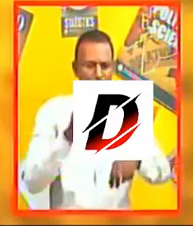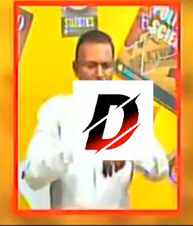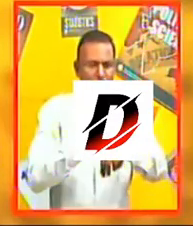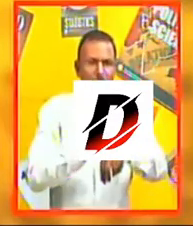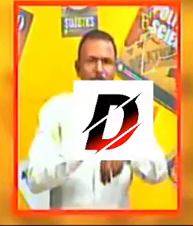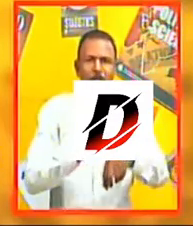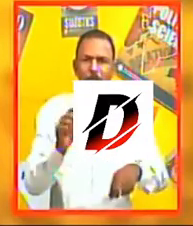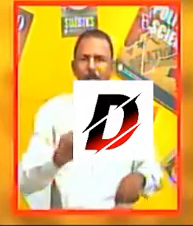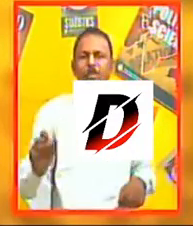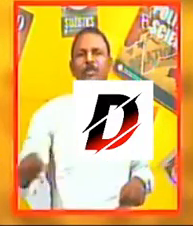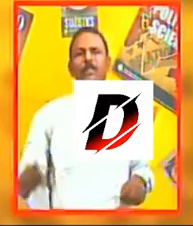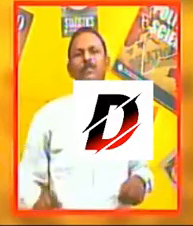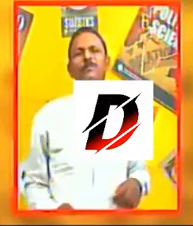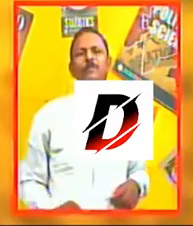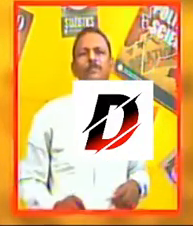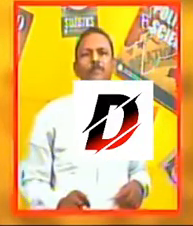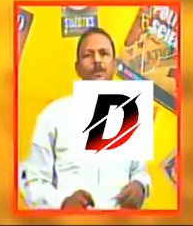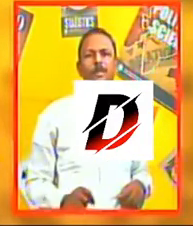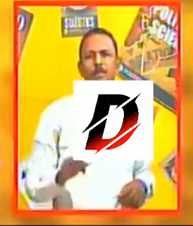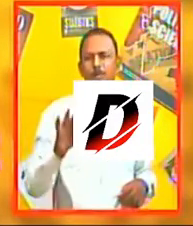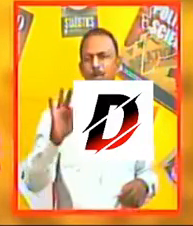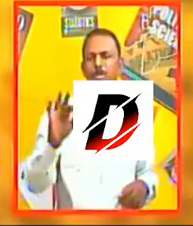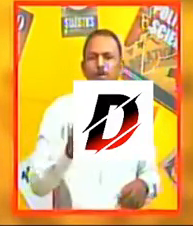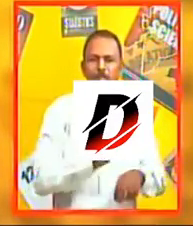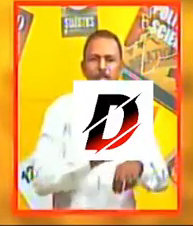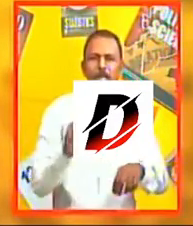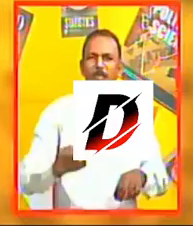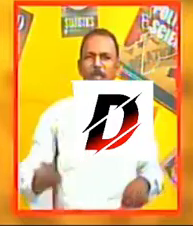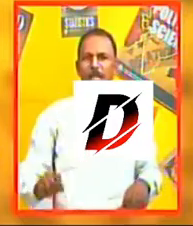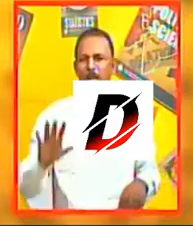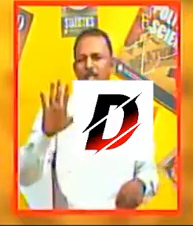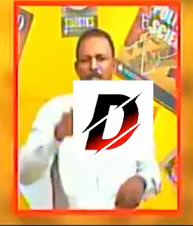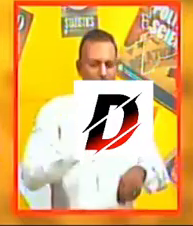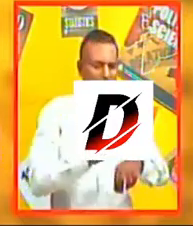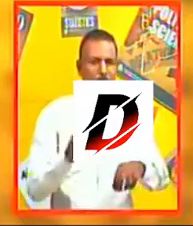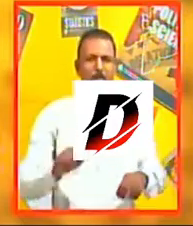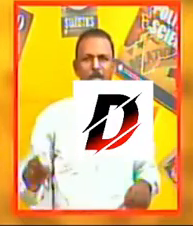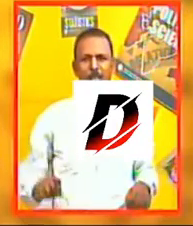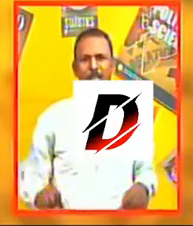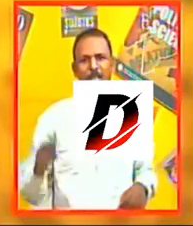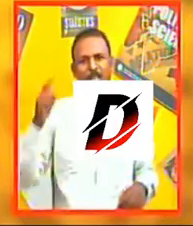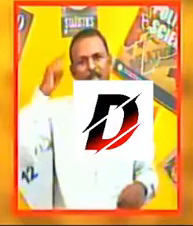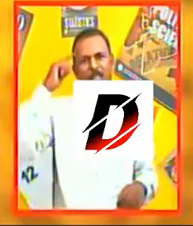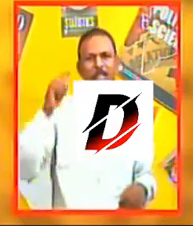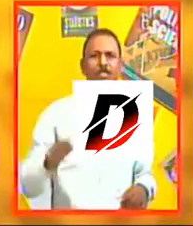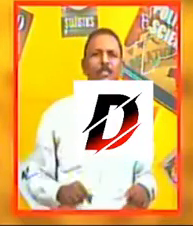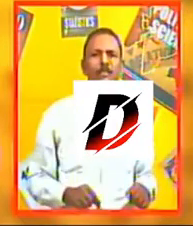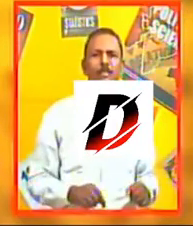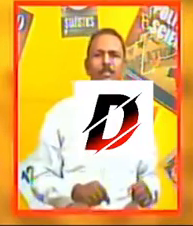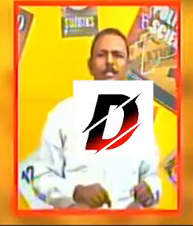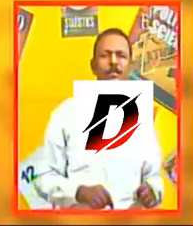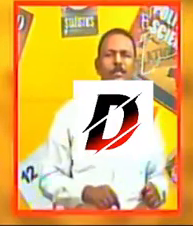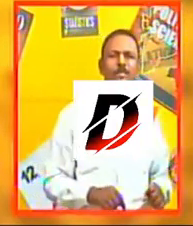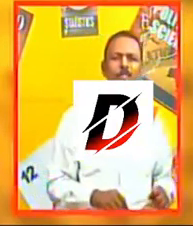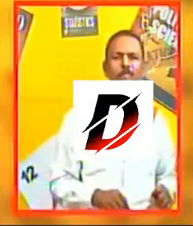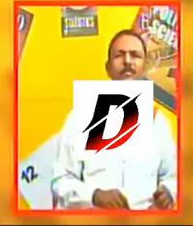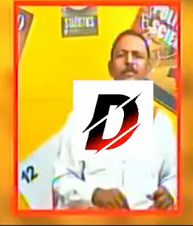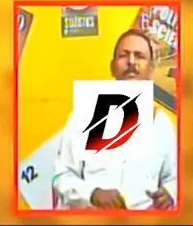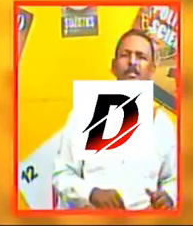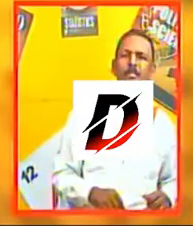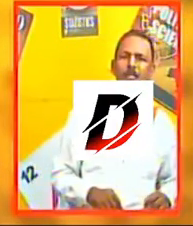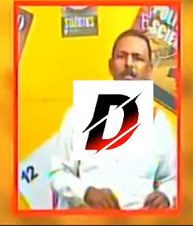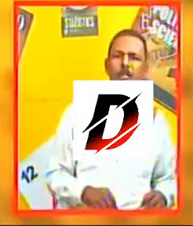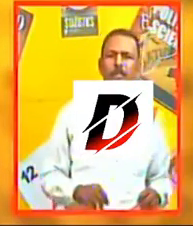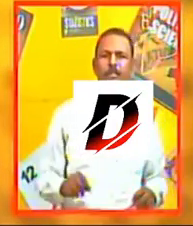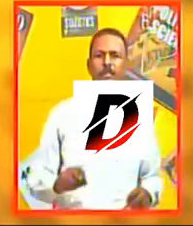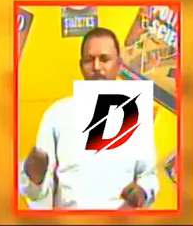பொழுது அந்த நேரம் அப்படின்னு மிக முக்கியமானது. நீங்கள் 3 நிமிஷம் குறிங்க, இல்லை நீங்கள் 5 நிமிஷம் குறிங்க, அது எனக்கு தெரியும், நான் பார்த்துட்டேன்ல இந்த